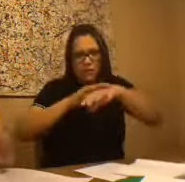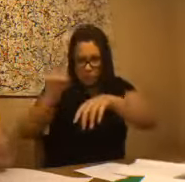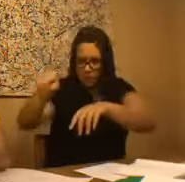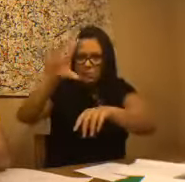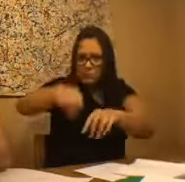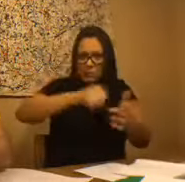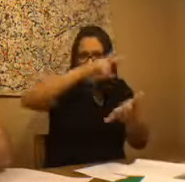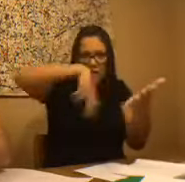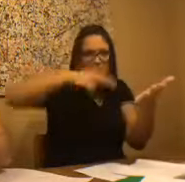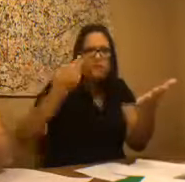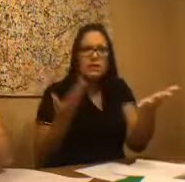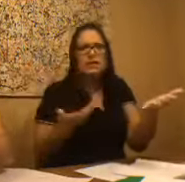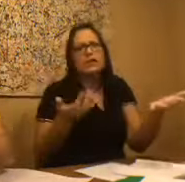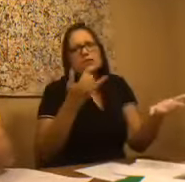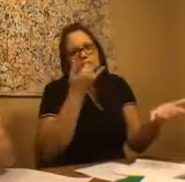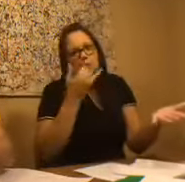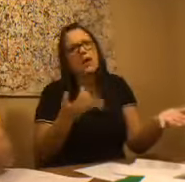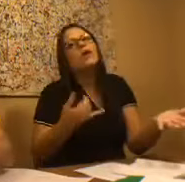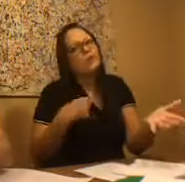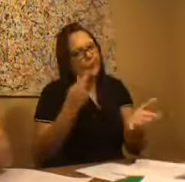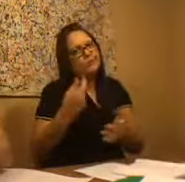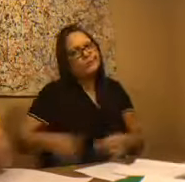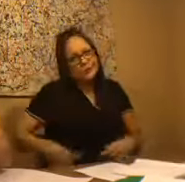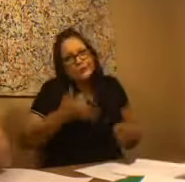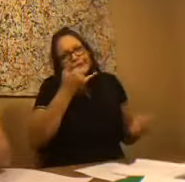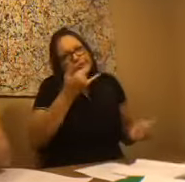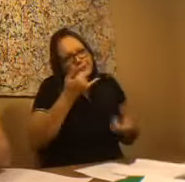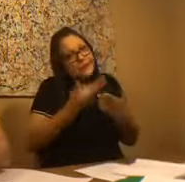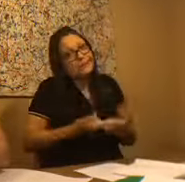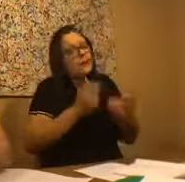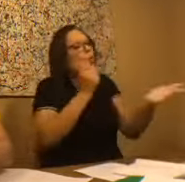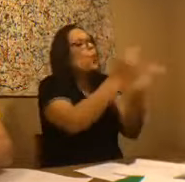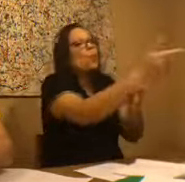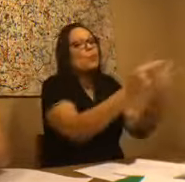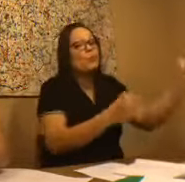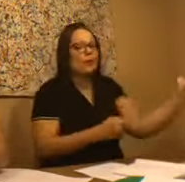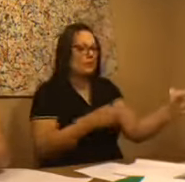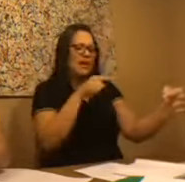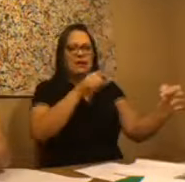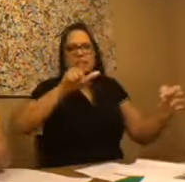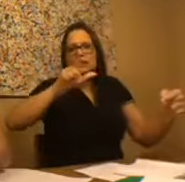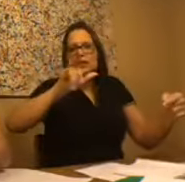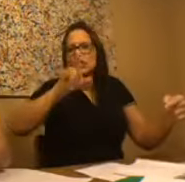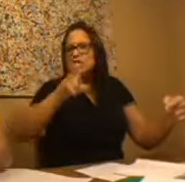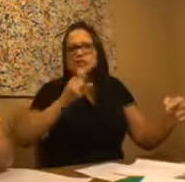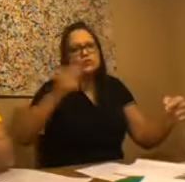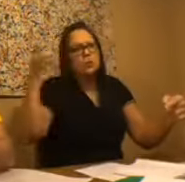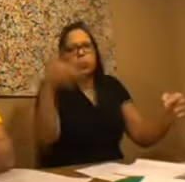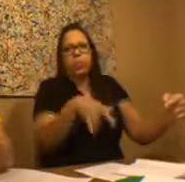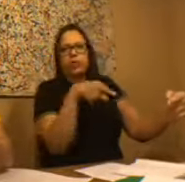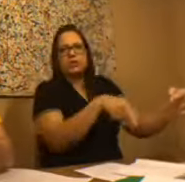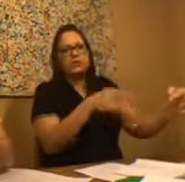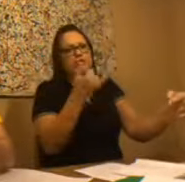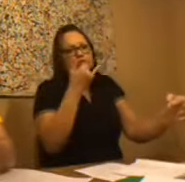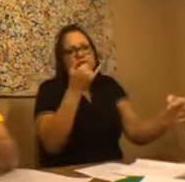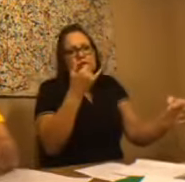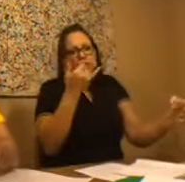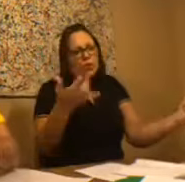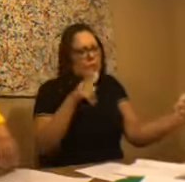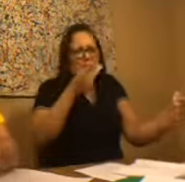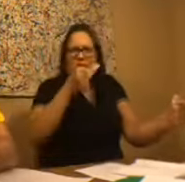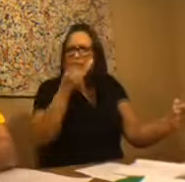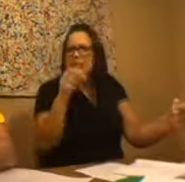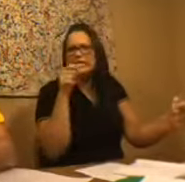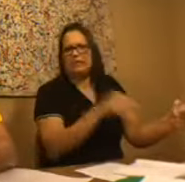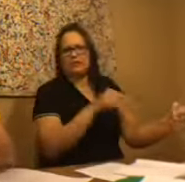socialismo eu fui obrigado a gastar um dinheiro pra comprar essa esse lixo aqui nesse lixo aqui né quem atacou luvas aqui pra